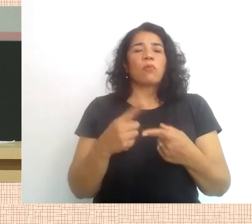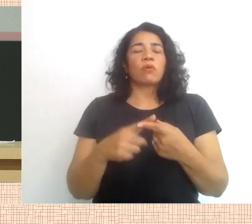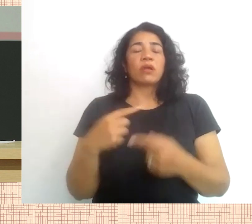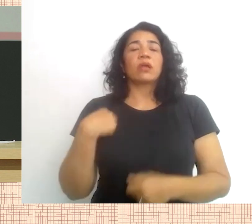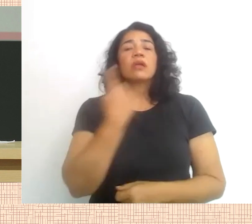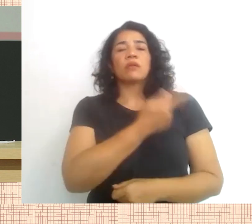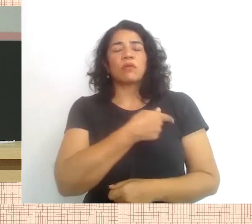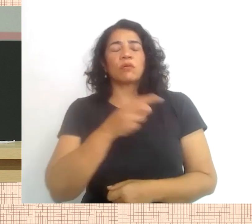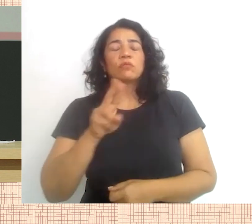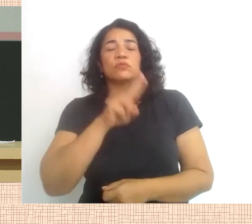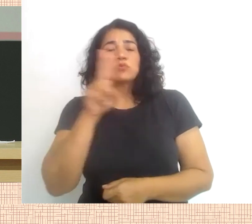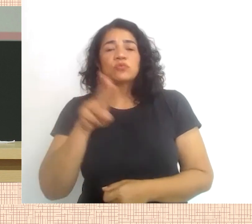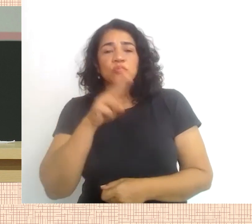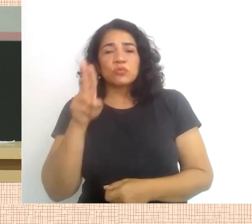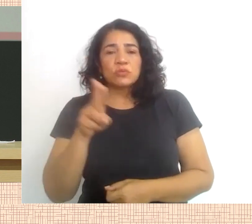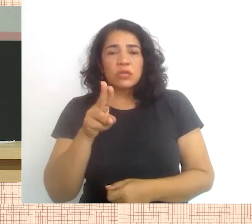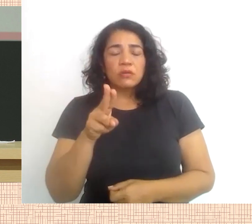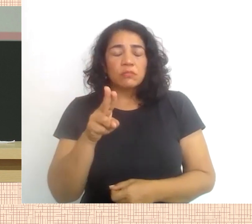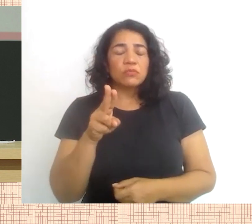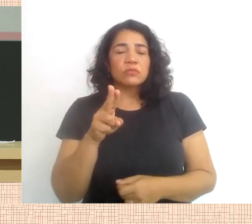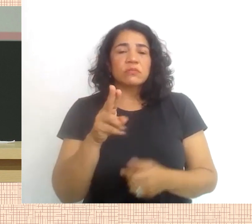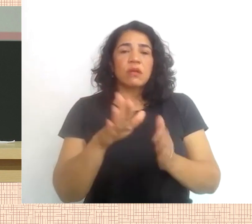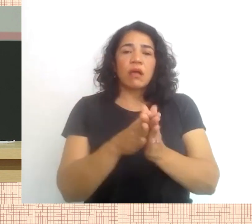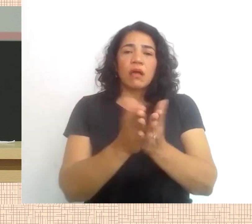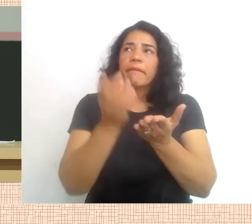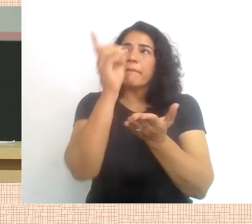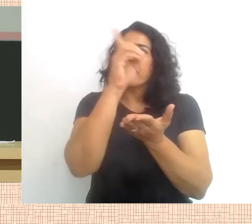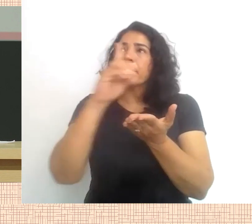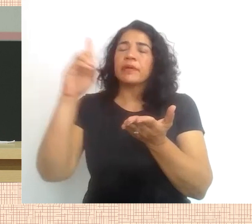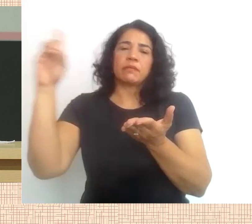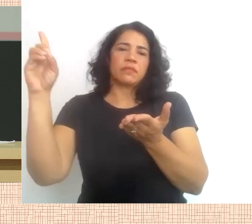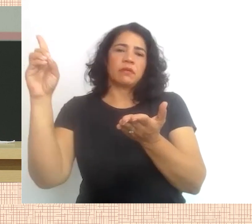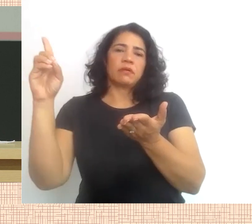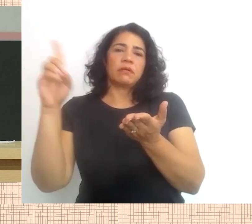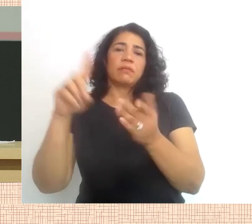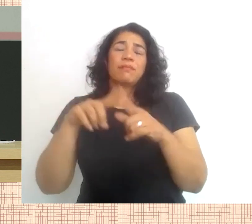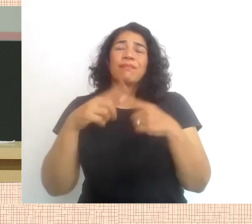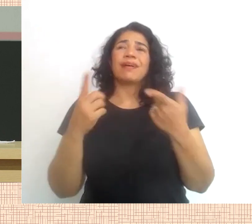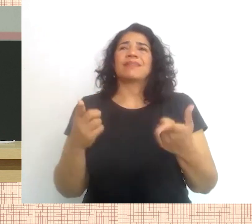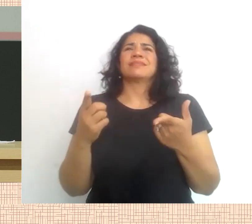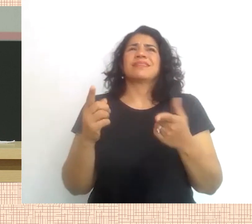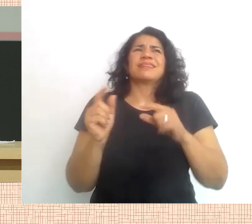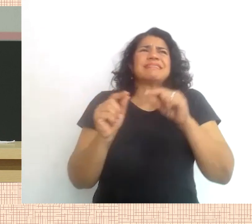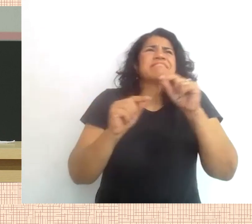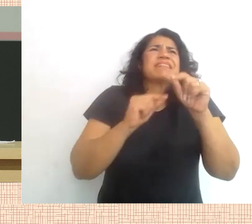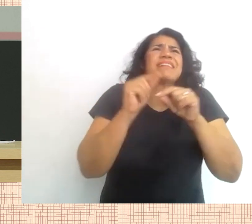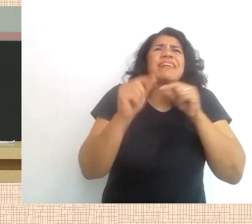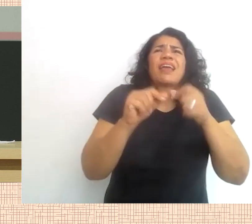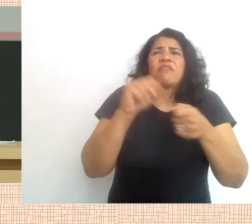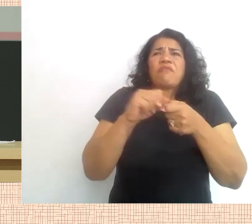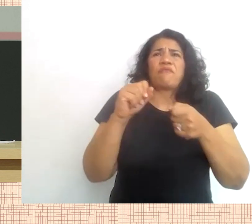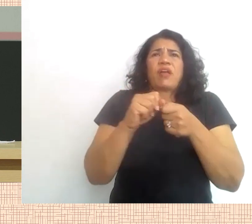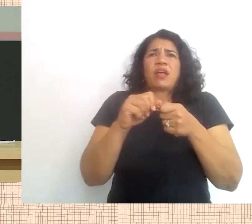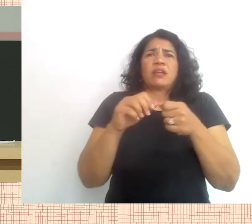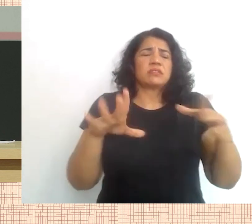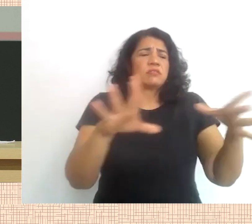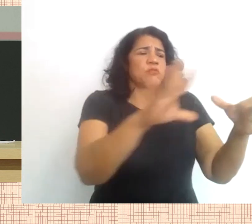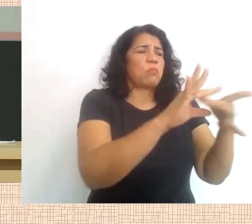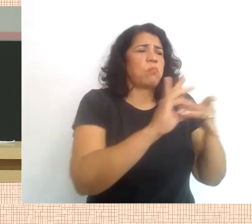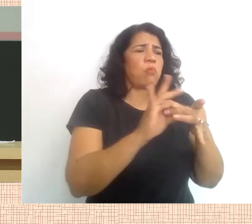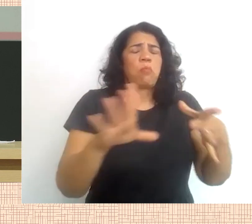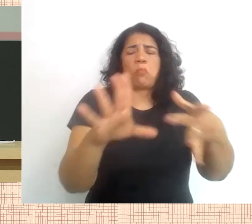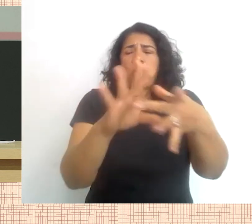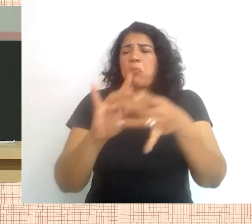Não é interessante? Você chegou a pensar nisso, não? Porque todos os grandes grupos, irmãos, têm contratos